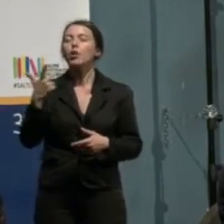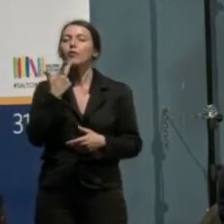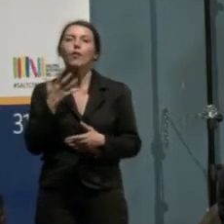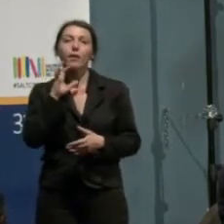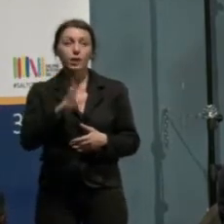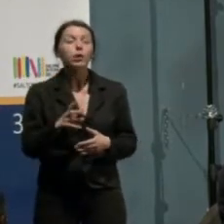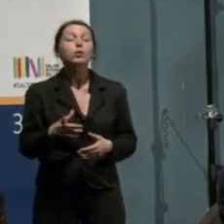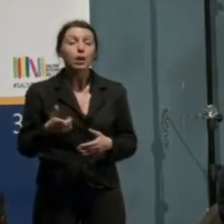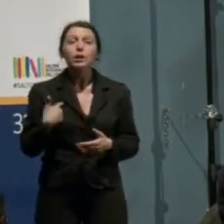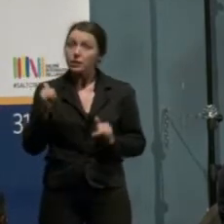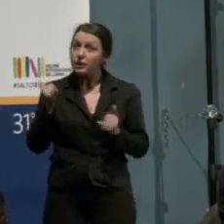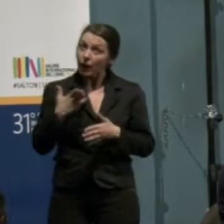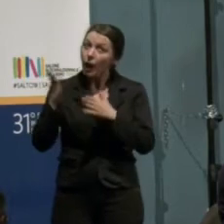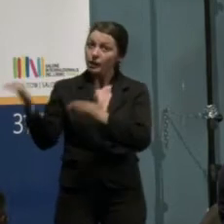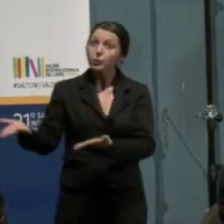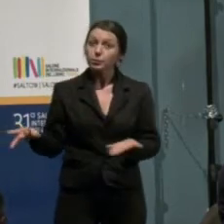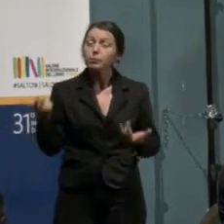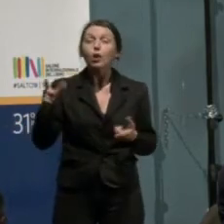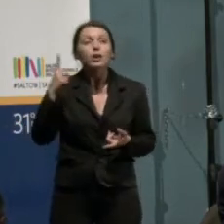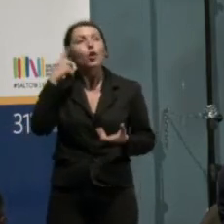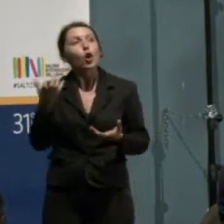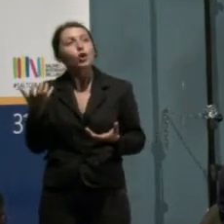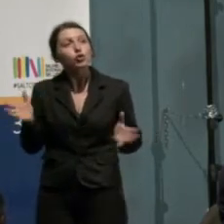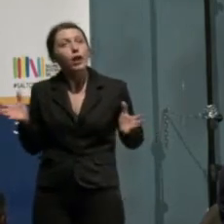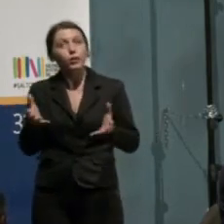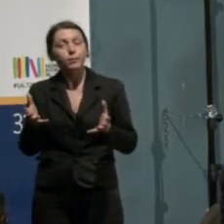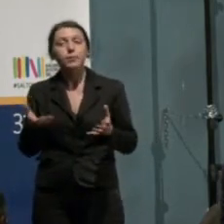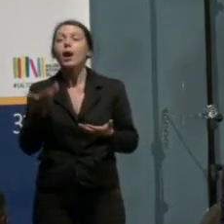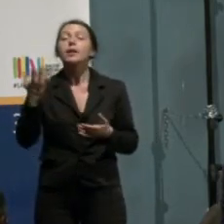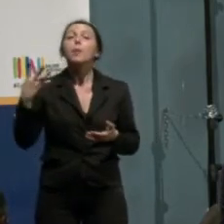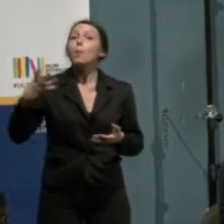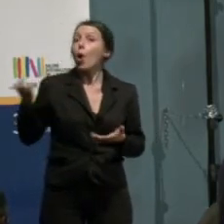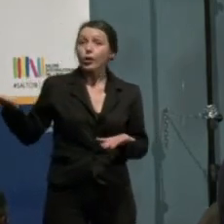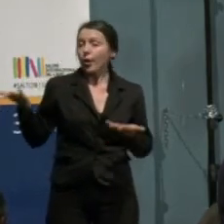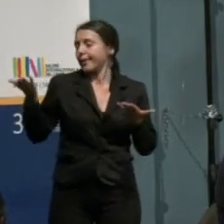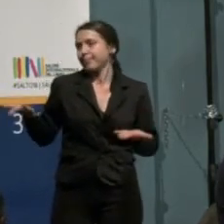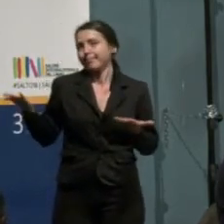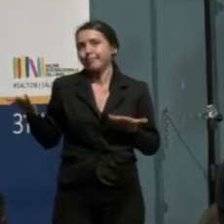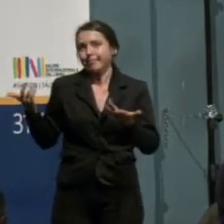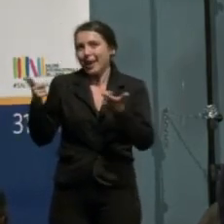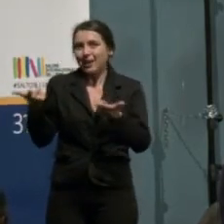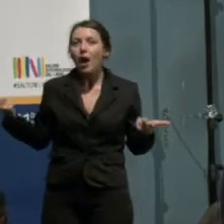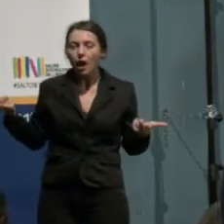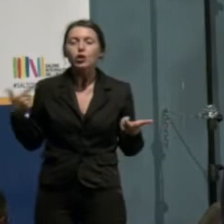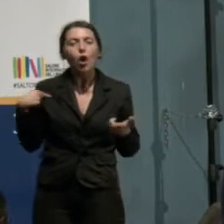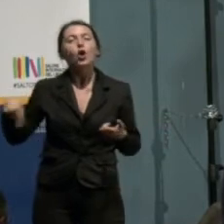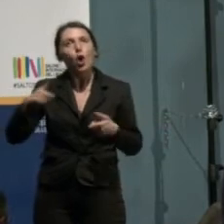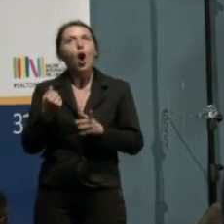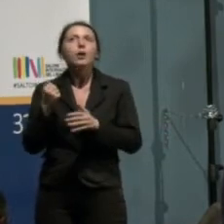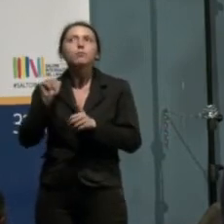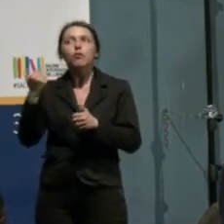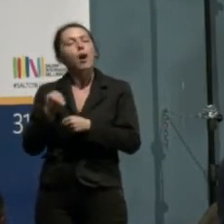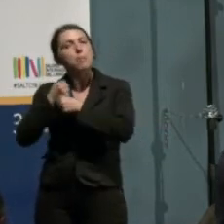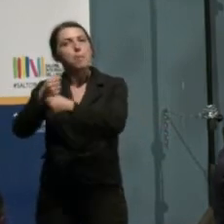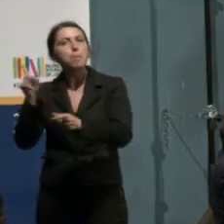collettivo nato discutendo con persone che oggi non ci sono più per esempio roberto morrione santo della volpe e noi quei giorni andremo li sai per fare che